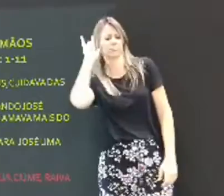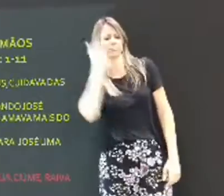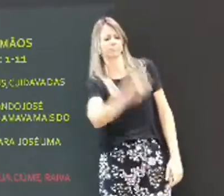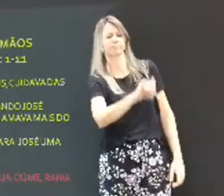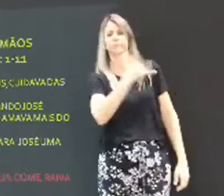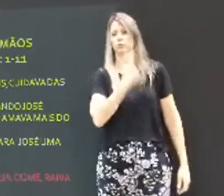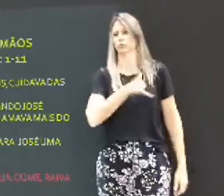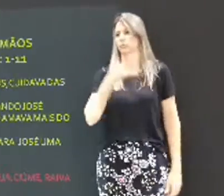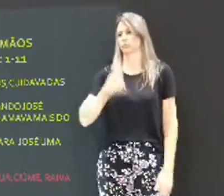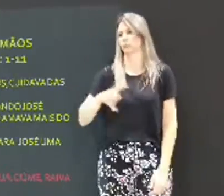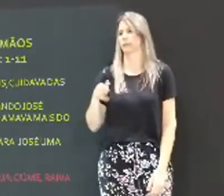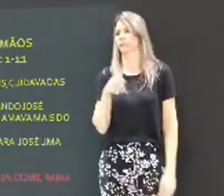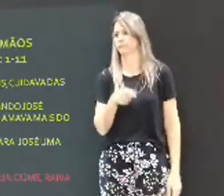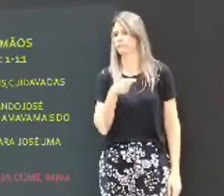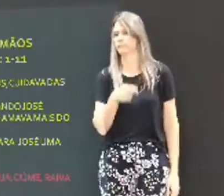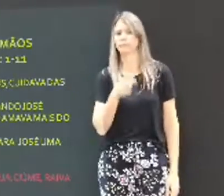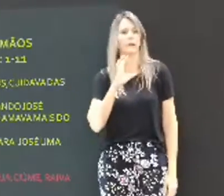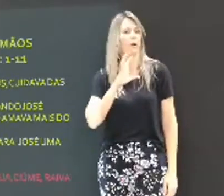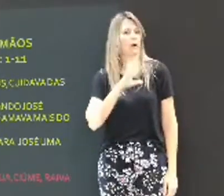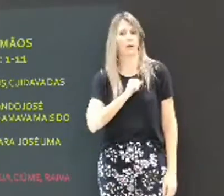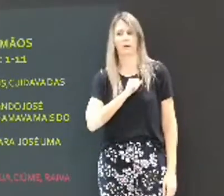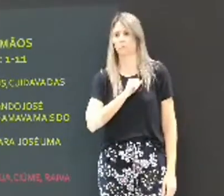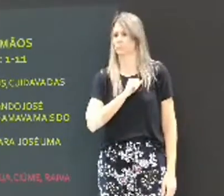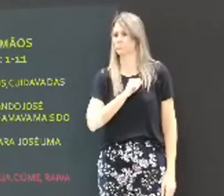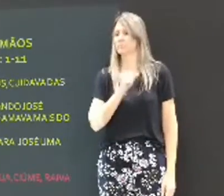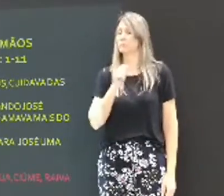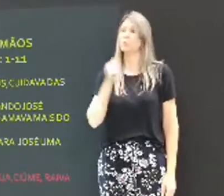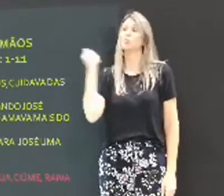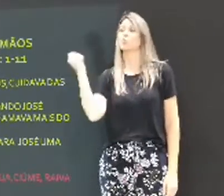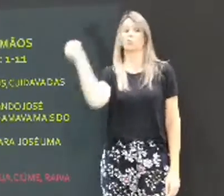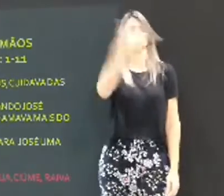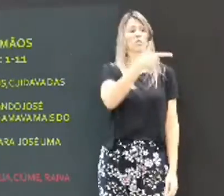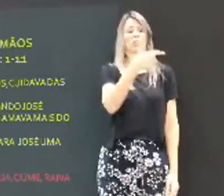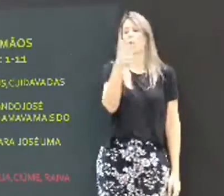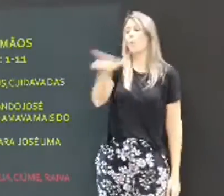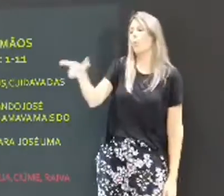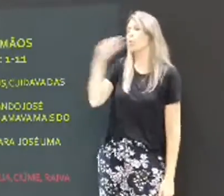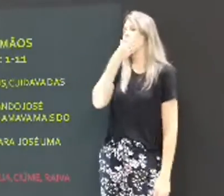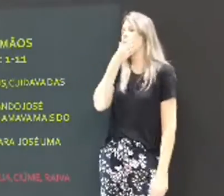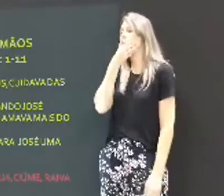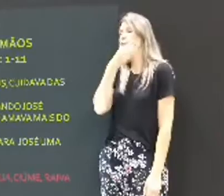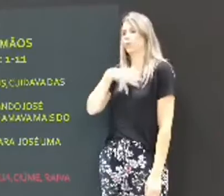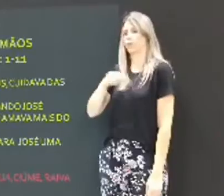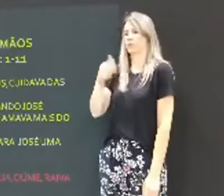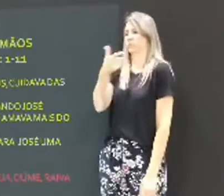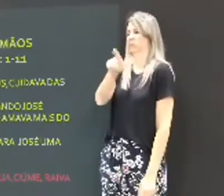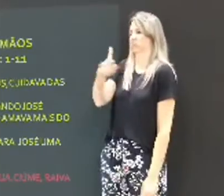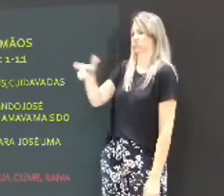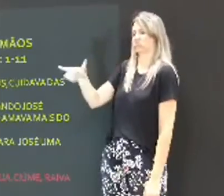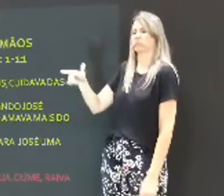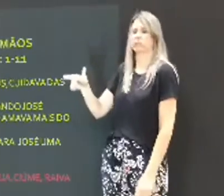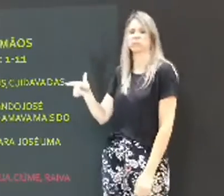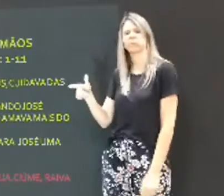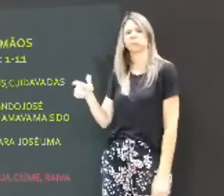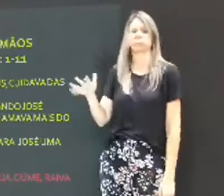amor muito especial por José. Ele amava o filho do que os outros filhos. Né?